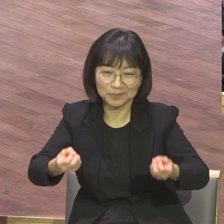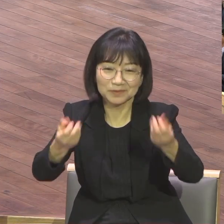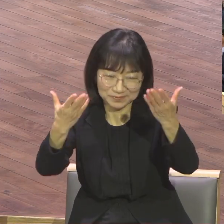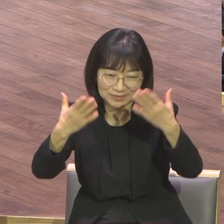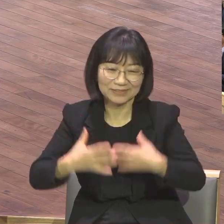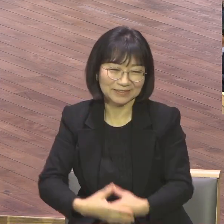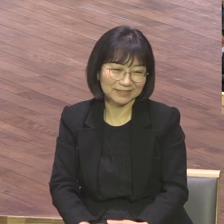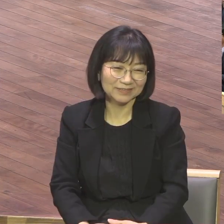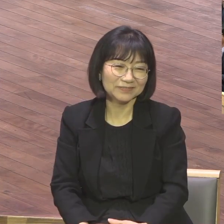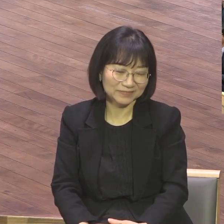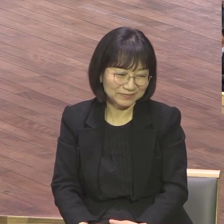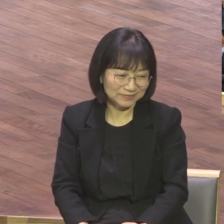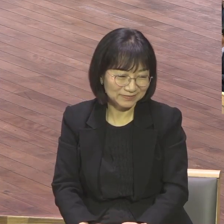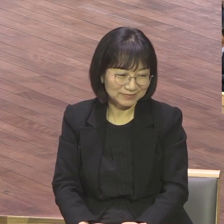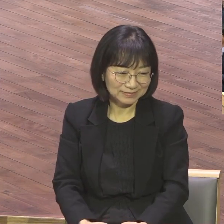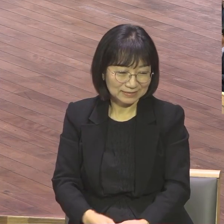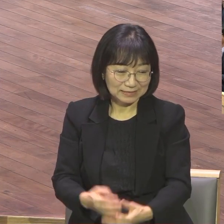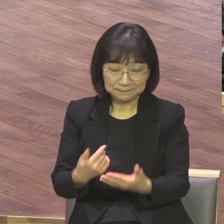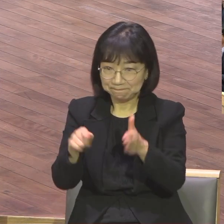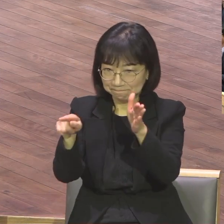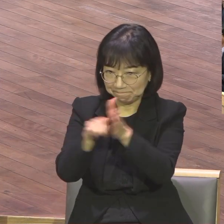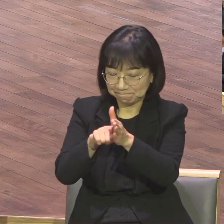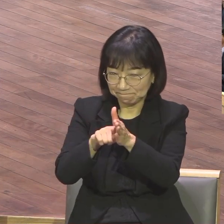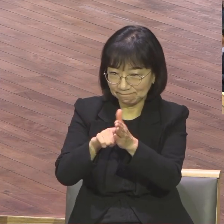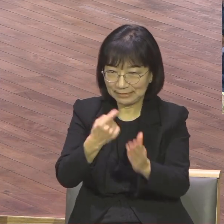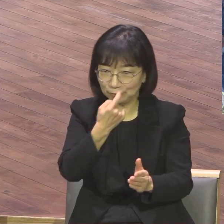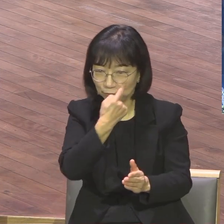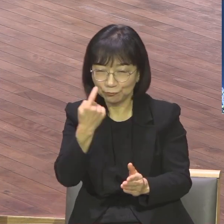거 믿음의 눈으로.